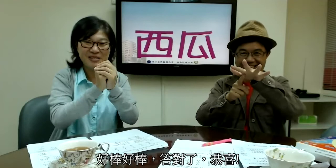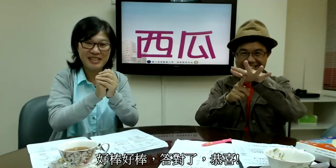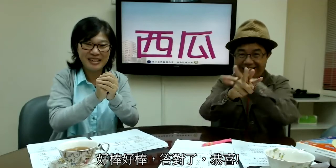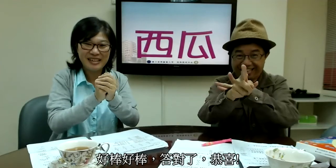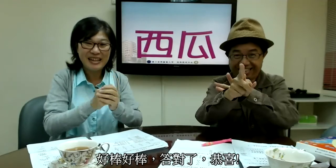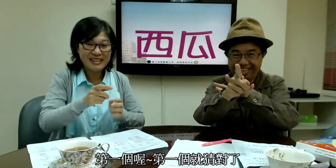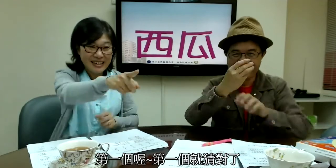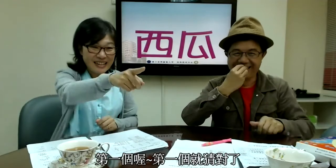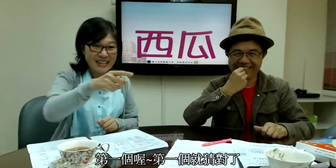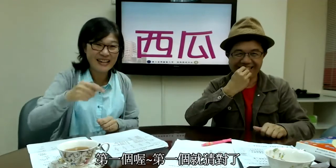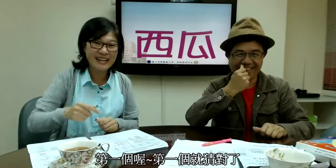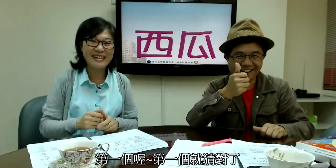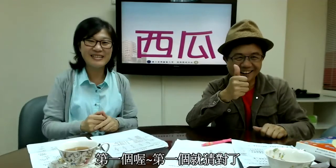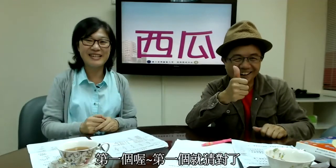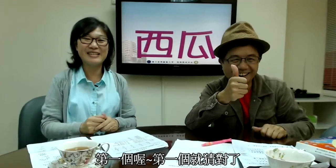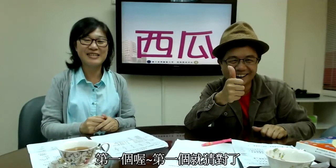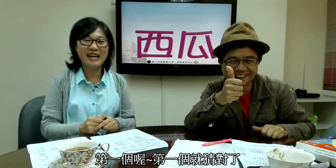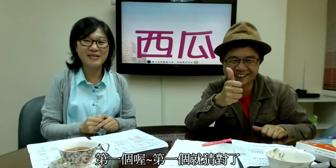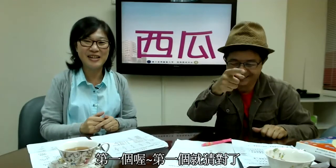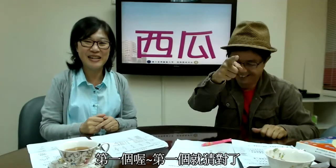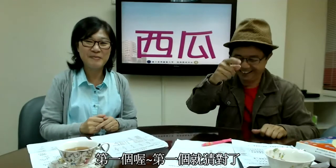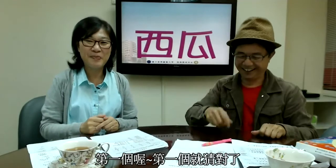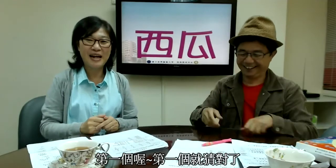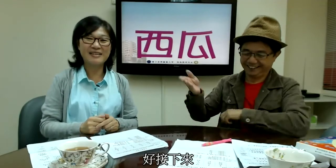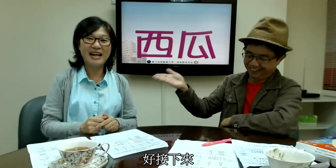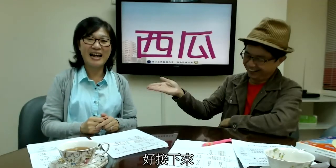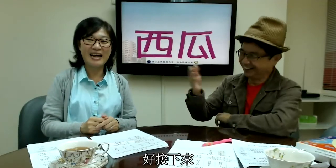喜，第一个就猜对了。好，下来，